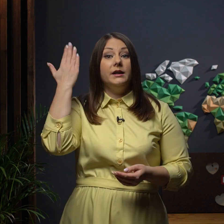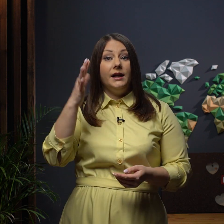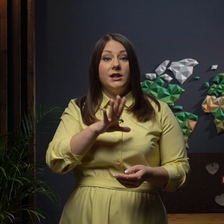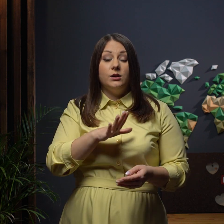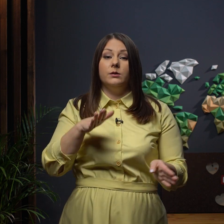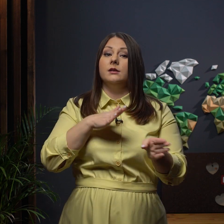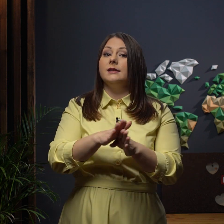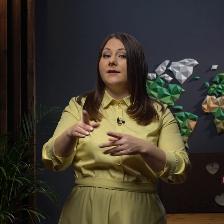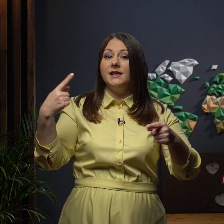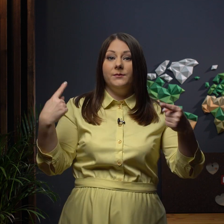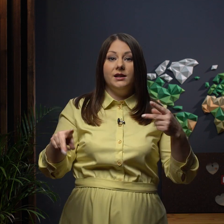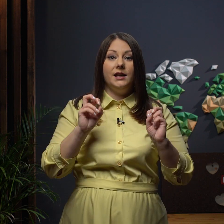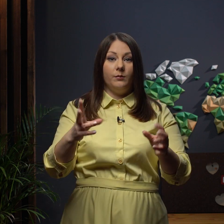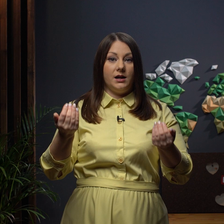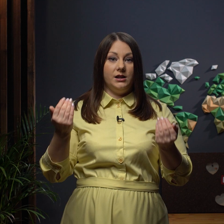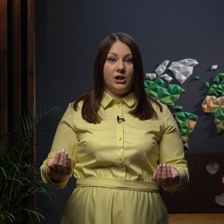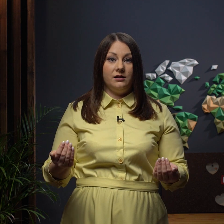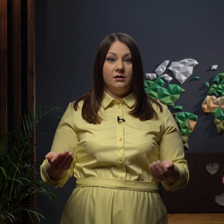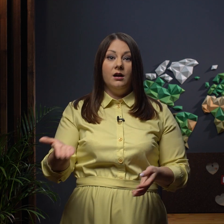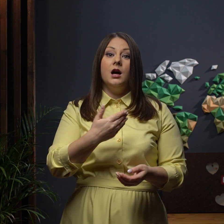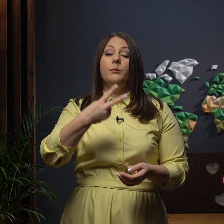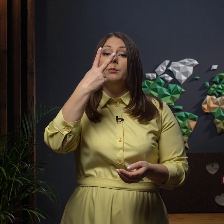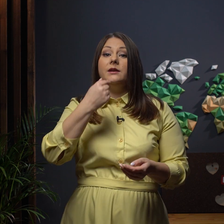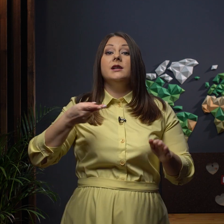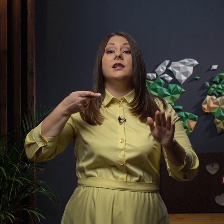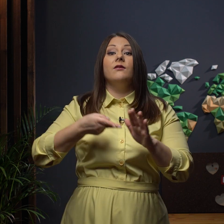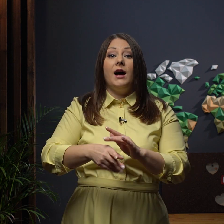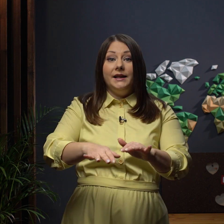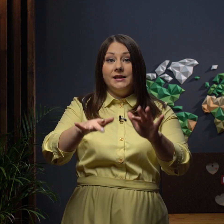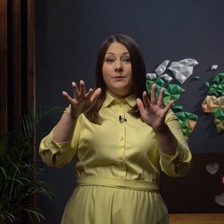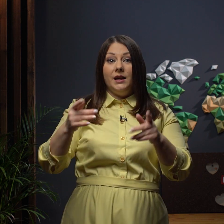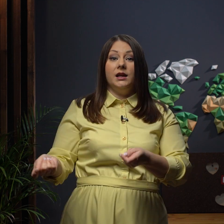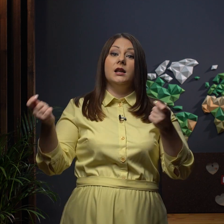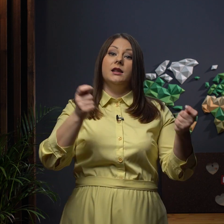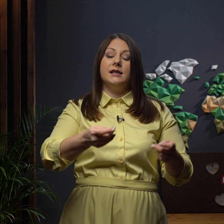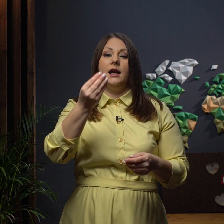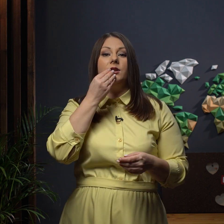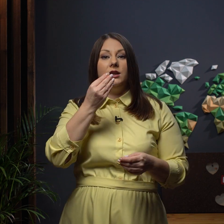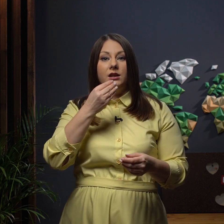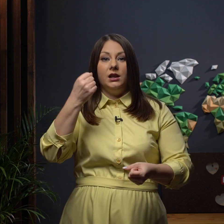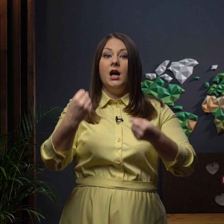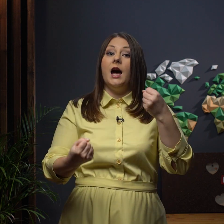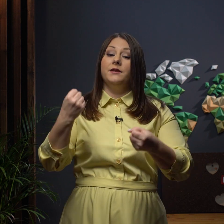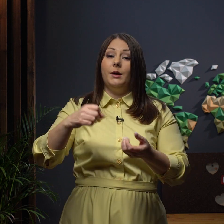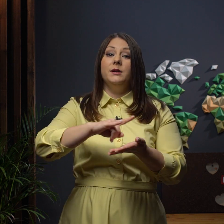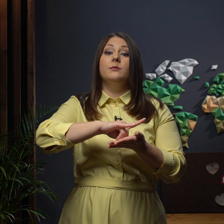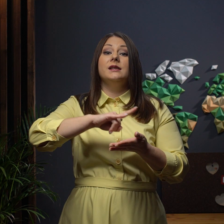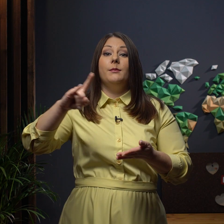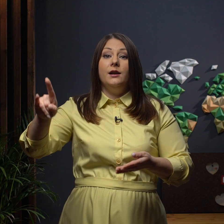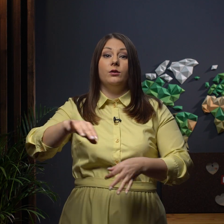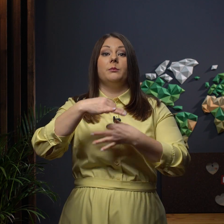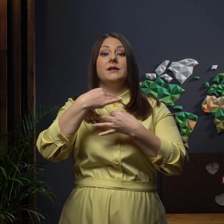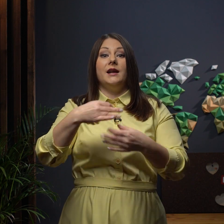что быт раньше был совсем не таким, как сейчас. Мы привыкли к ванне с пеной, доставке еды,